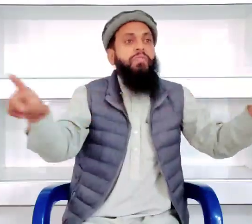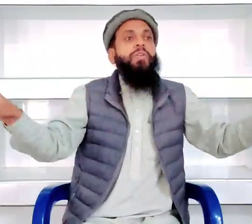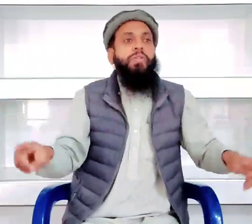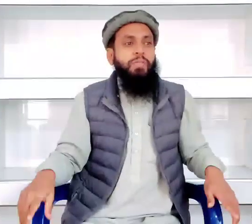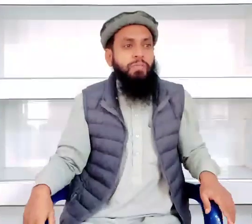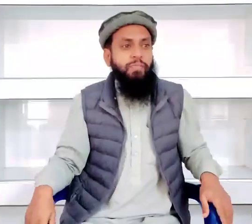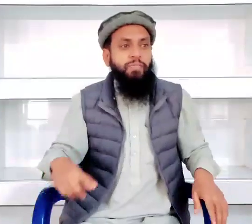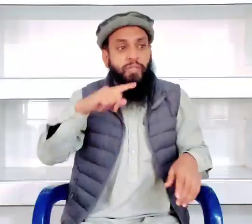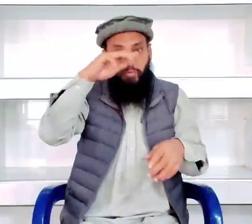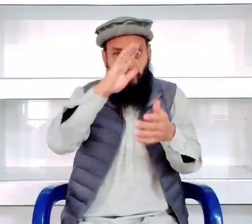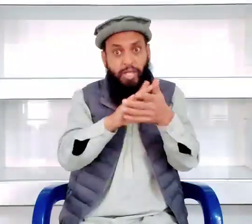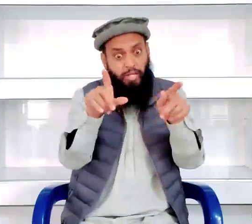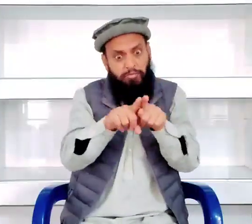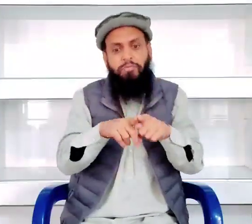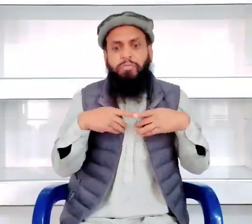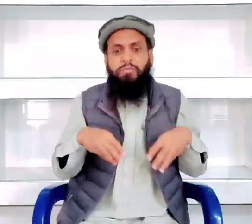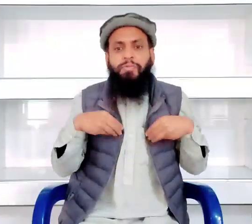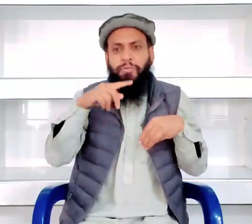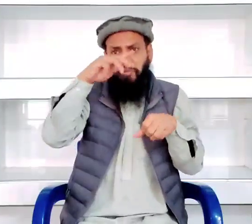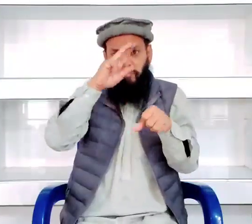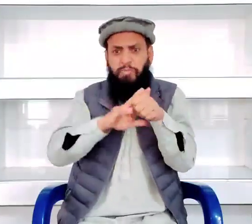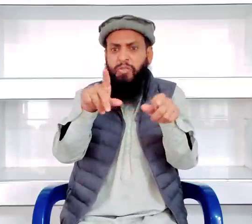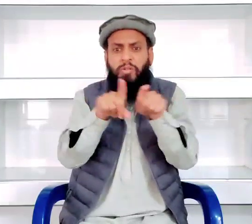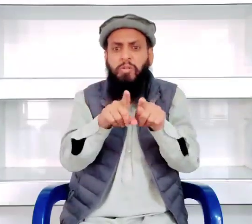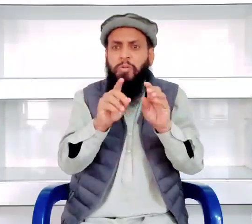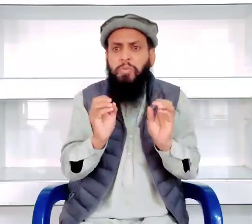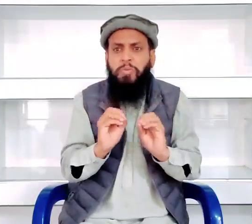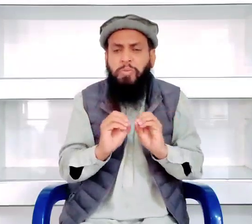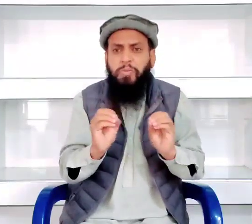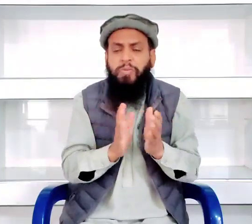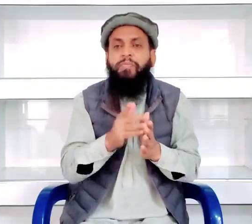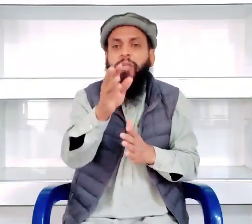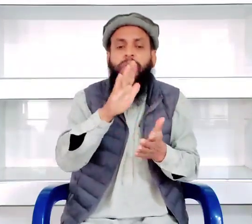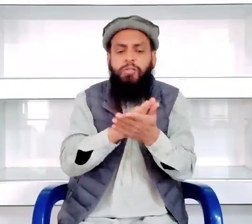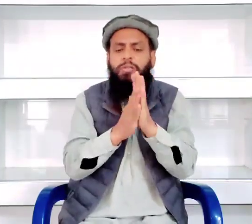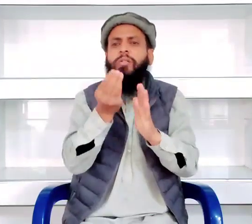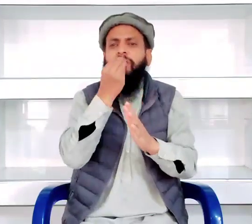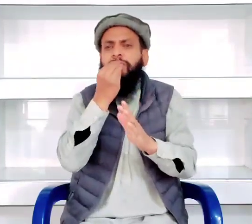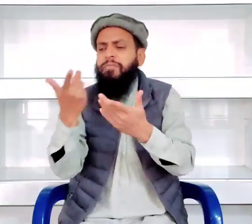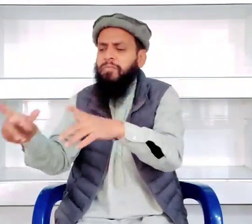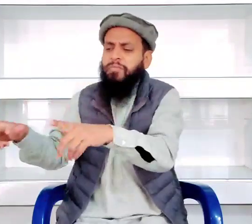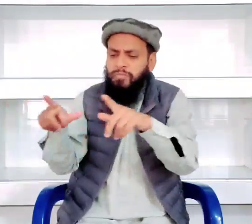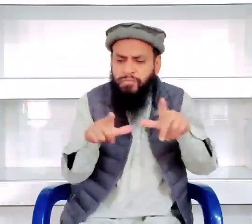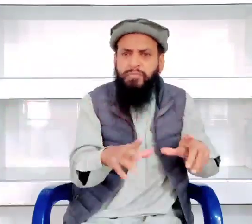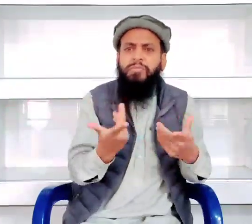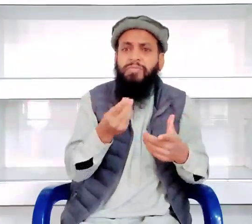نے ارشاد فرمایا کہ جب بھی کوئی آدمی اپنا کھانا جڑا اپنا گلا جڑا انہوں سیر کرتا